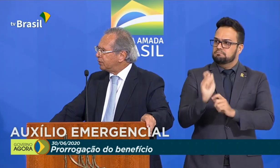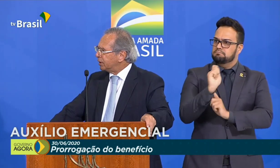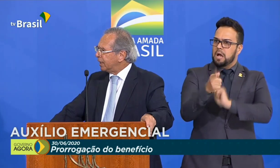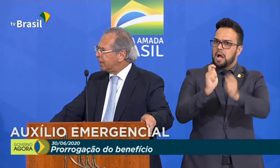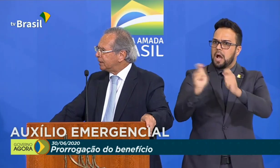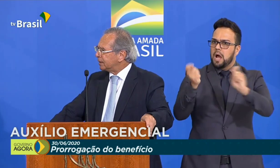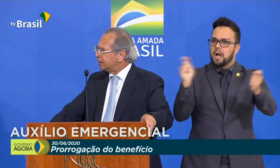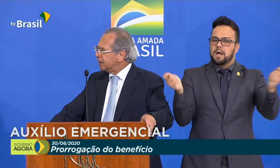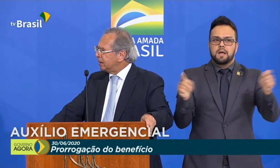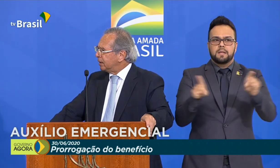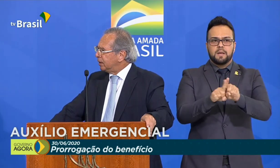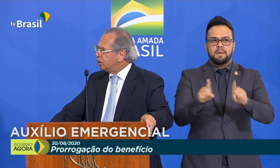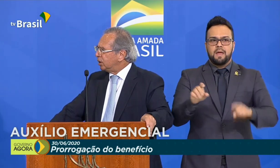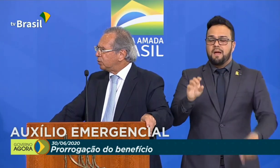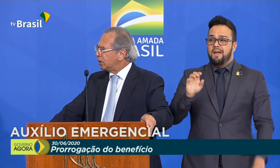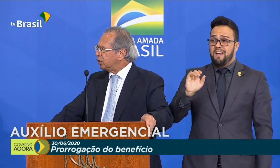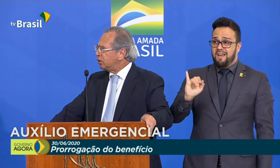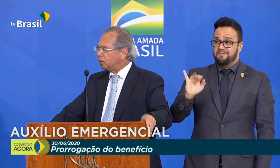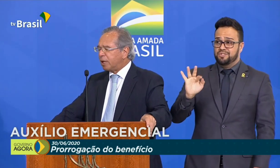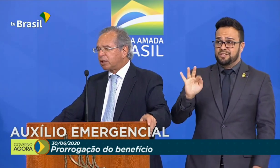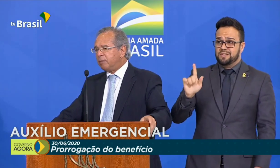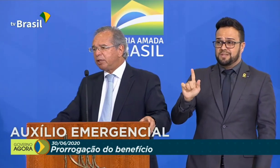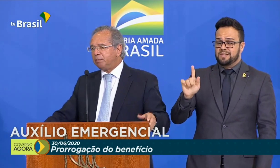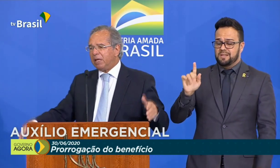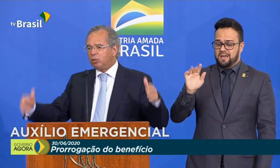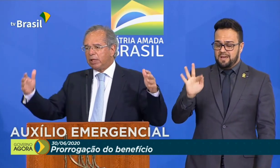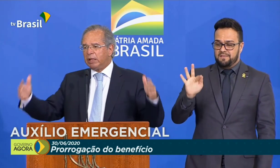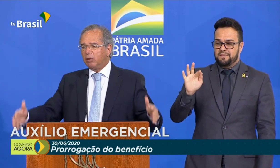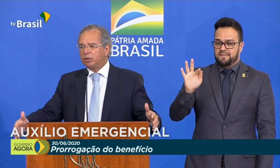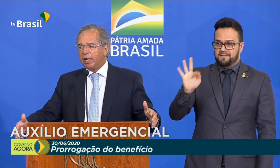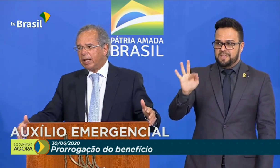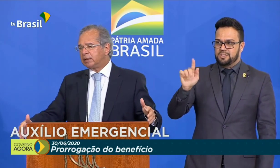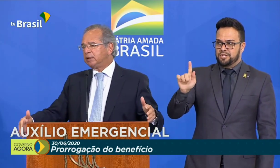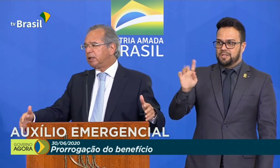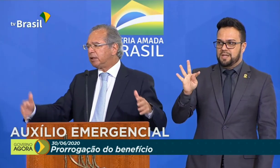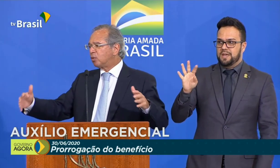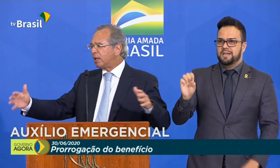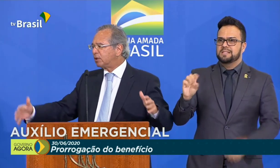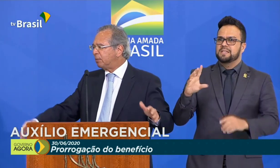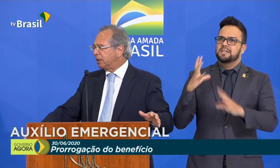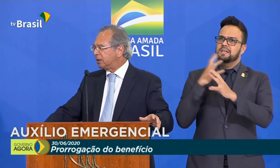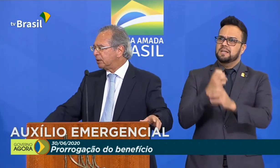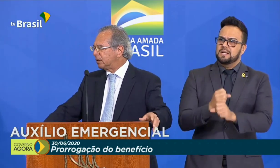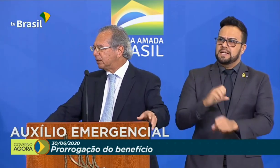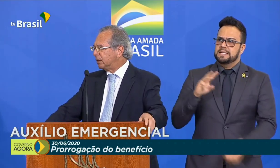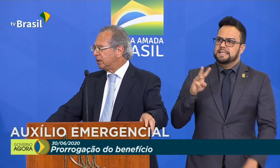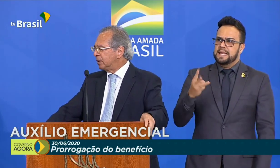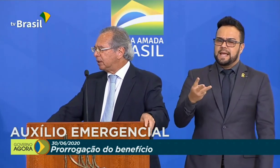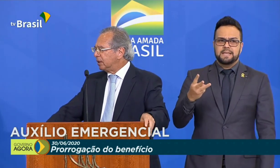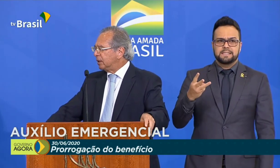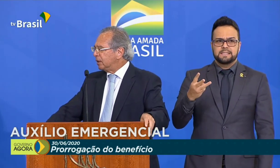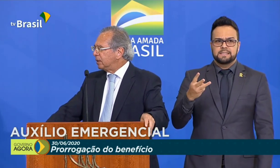recolhimento de FGTS e tínhamos atingido praticamente R$500 bilhão em 3, 4 semanas.